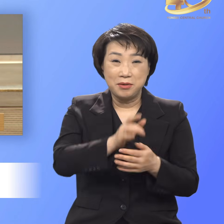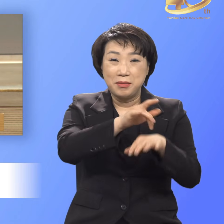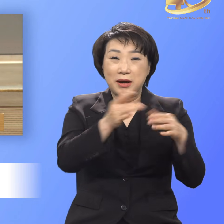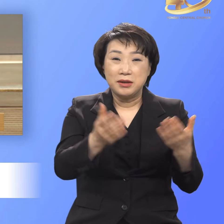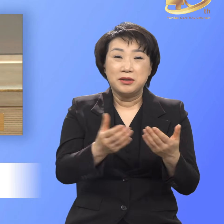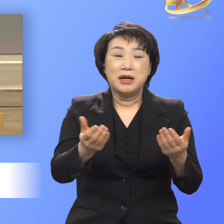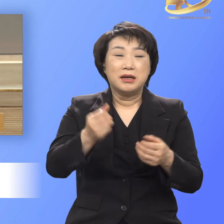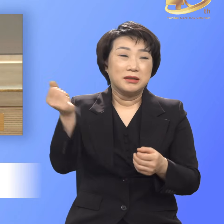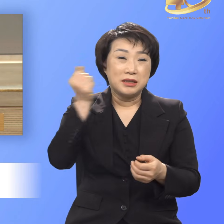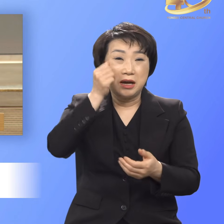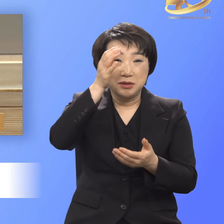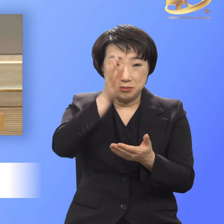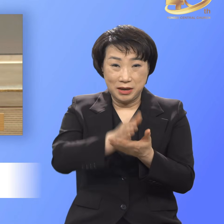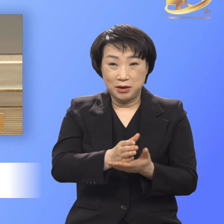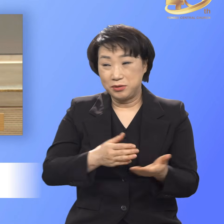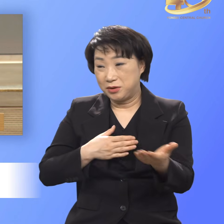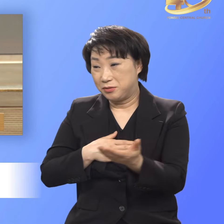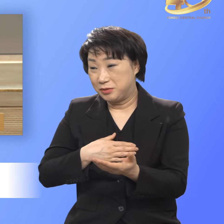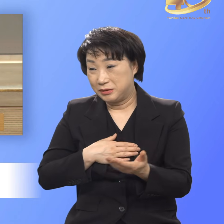역사에 당하지 말라. 이 말.